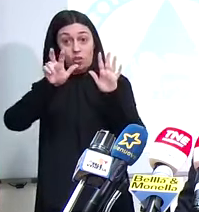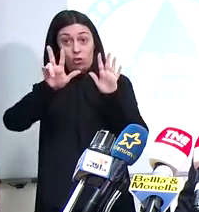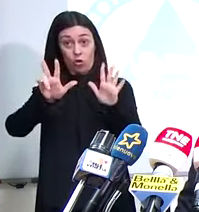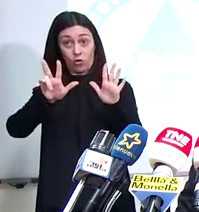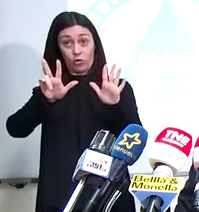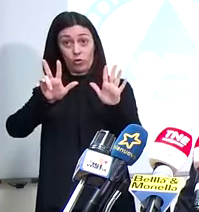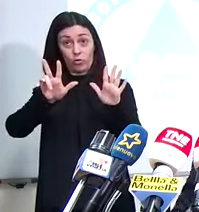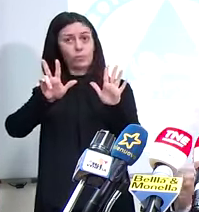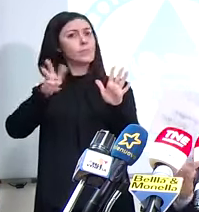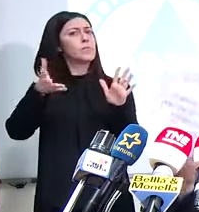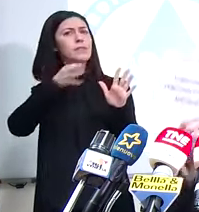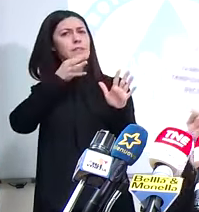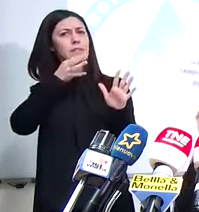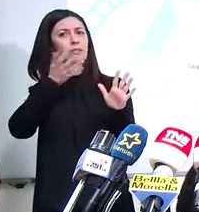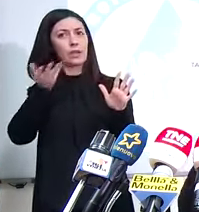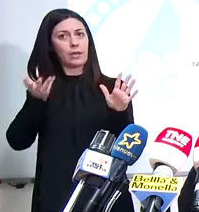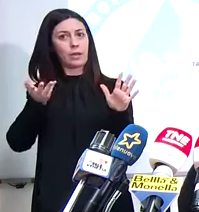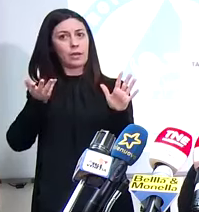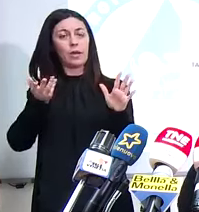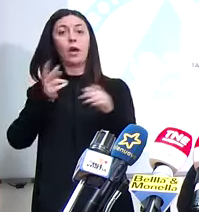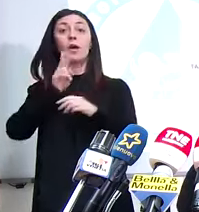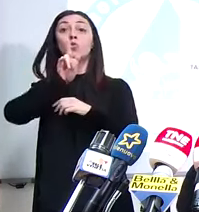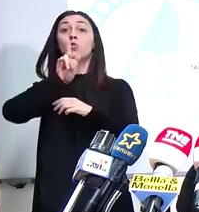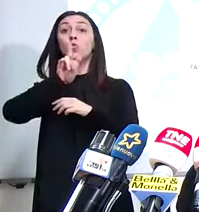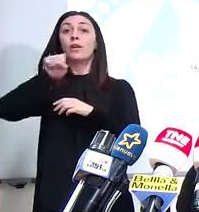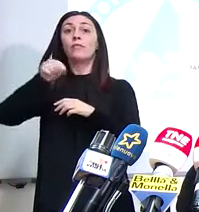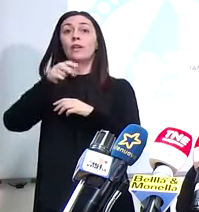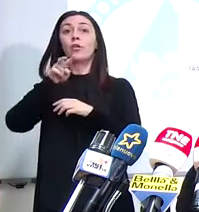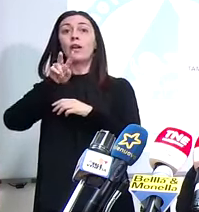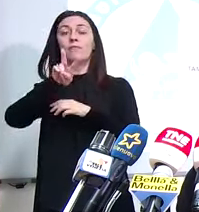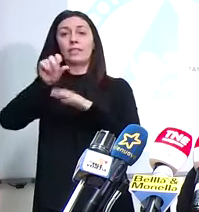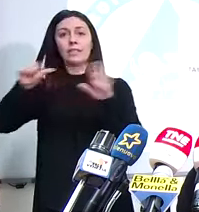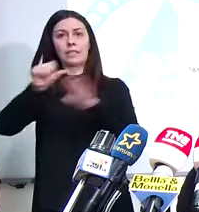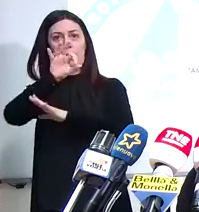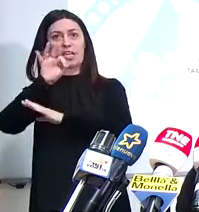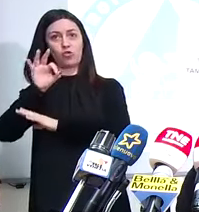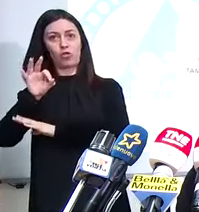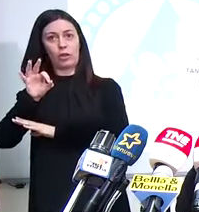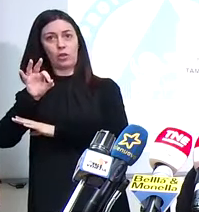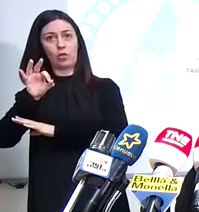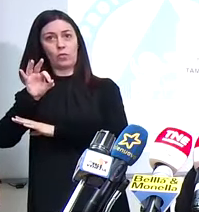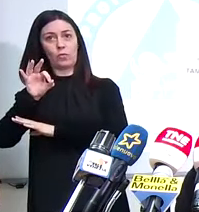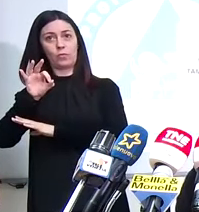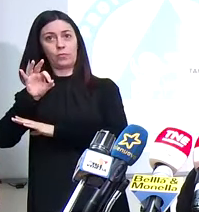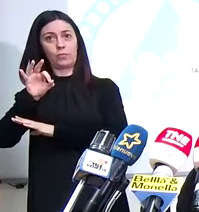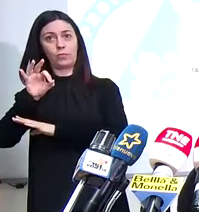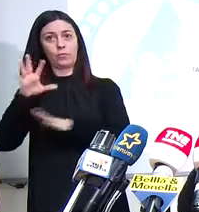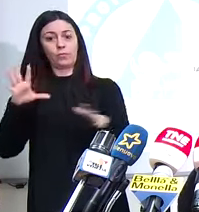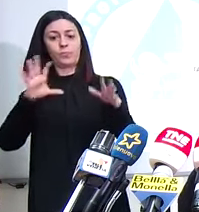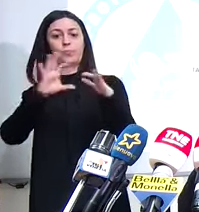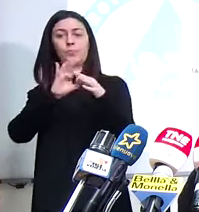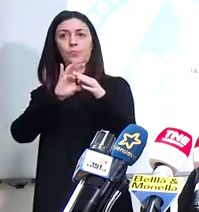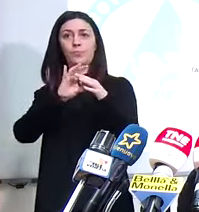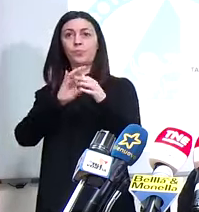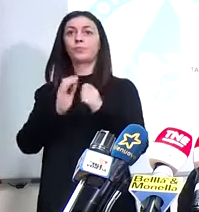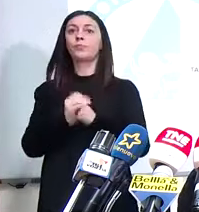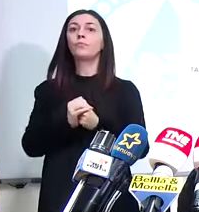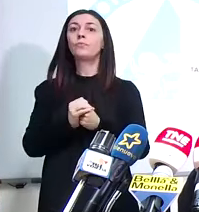vuol dire 2,26 per cento di incidenza percentuale